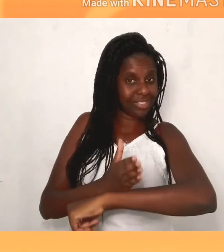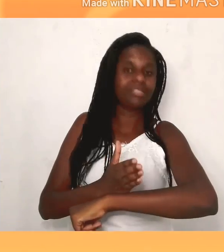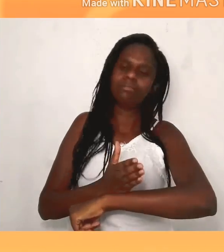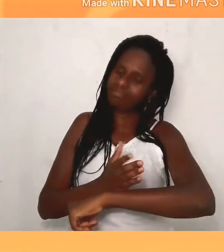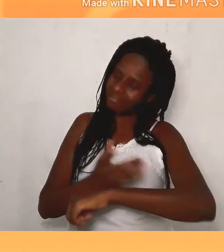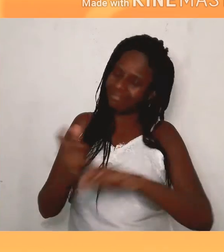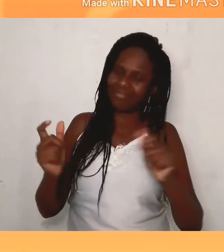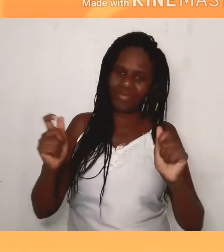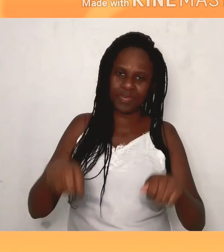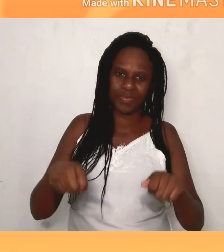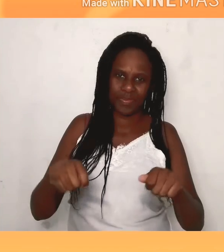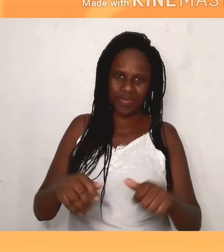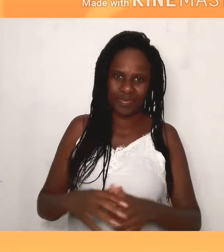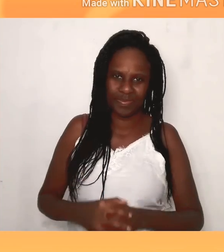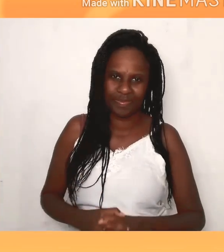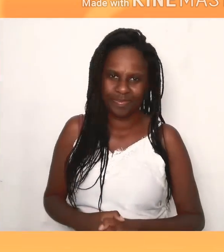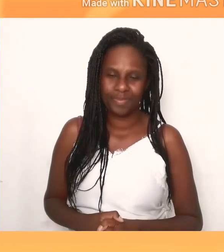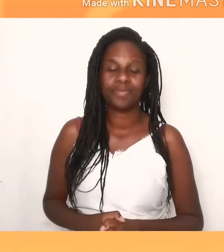praticar, né?